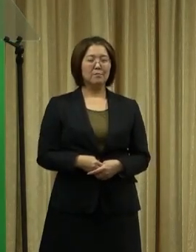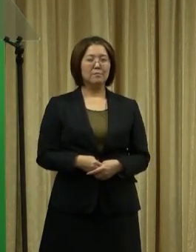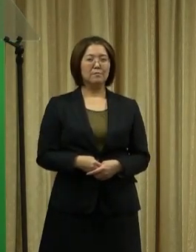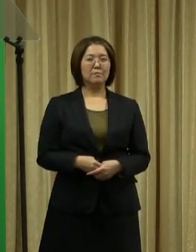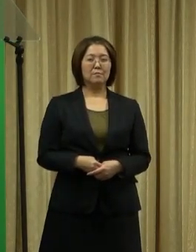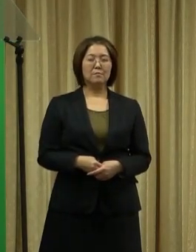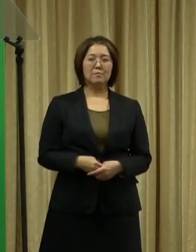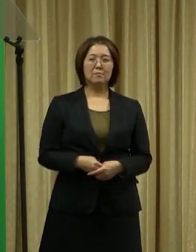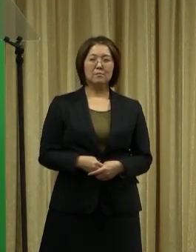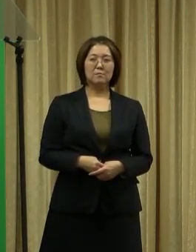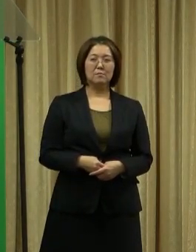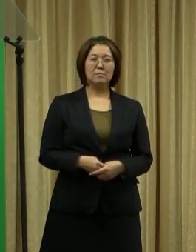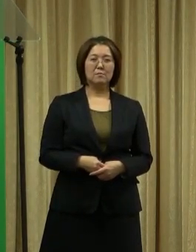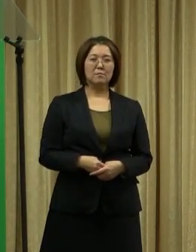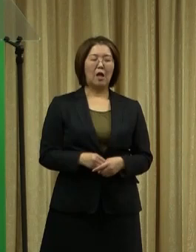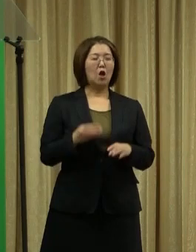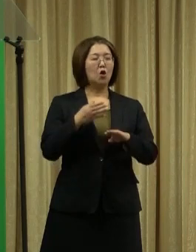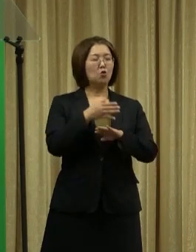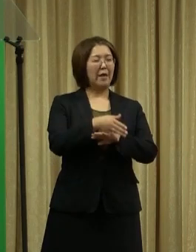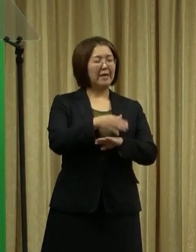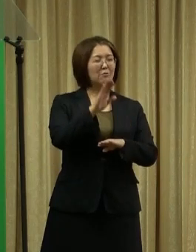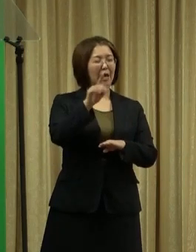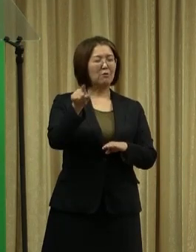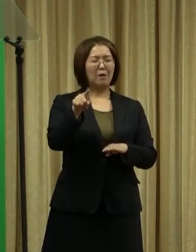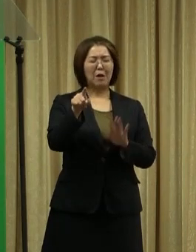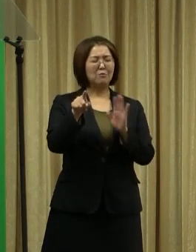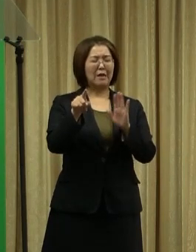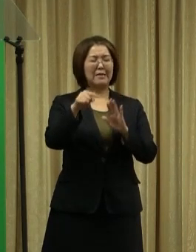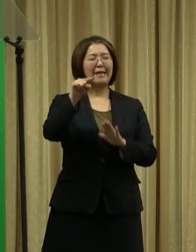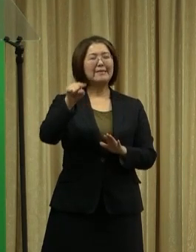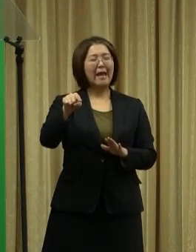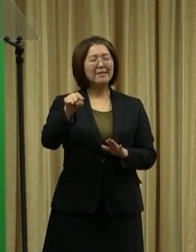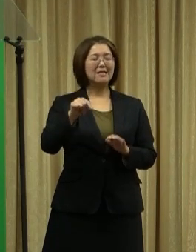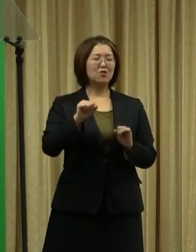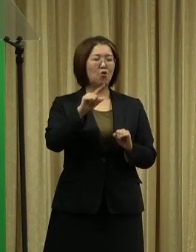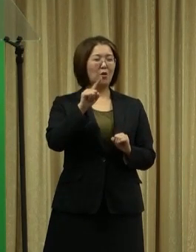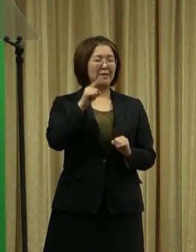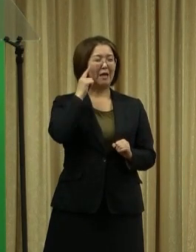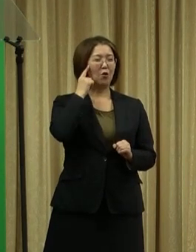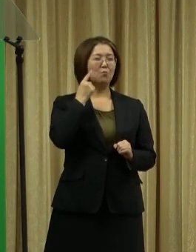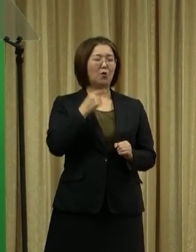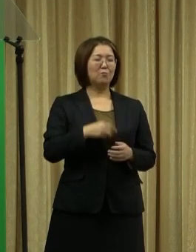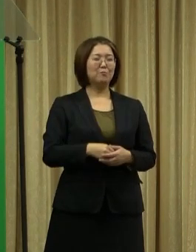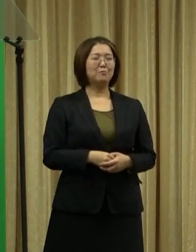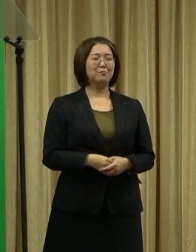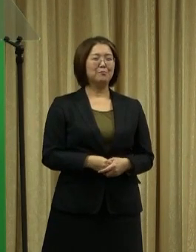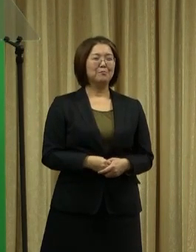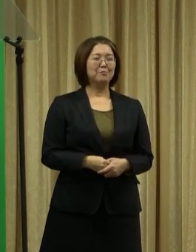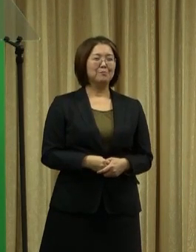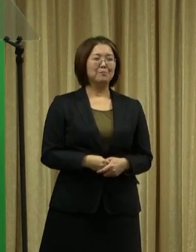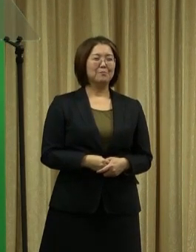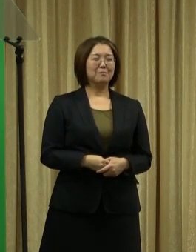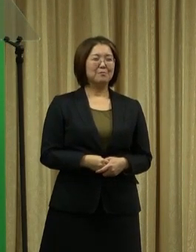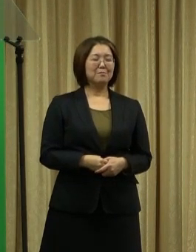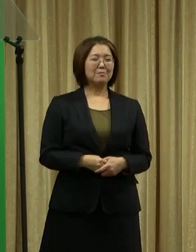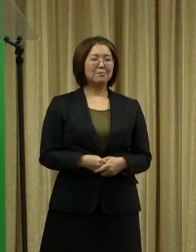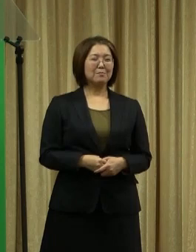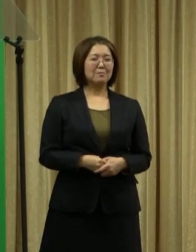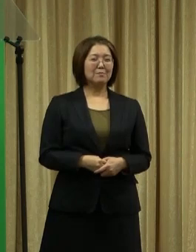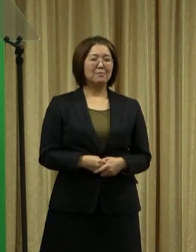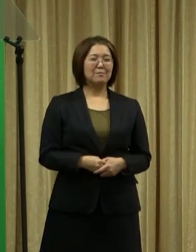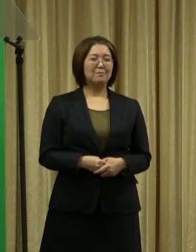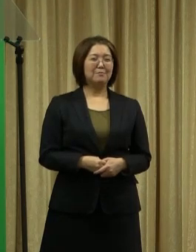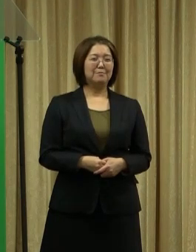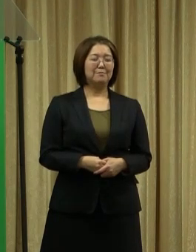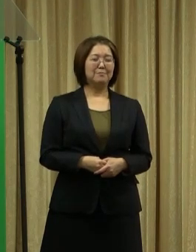超えての後天の方がいいかな。 あ、はい、超えての後は天に修正いたします。